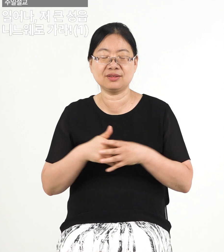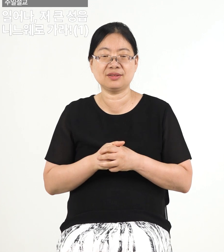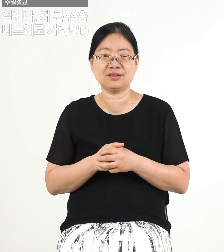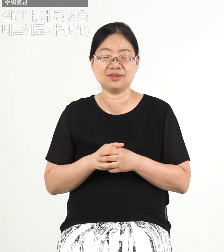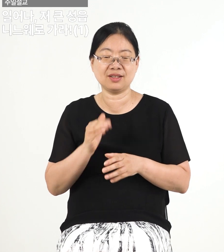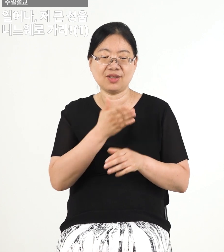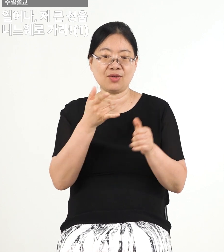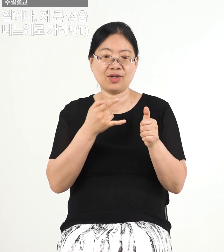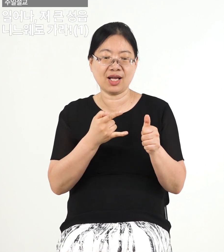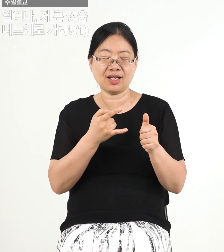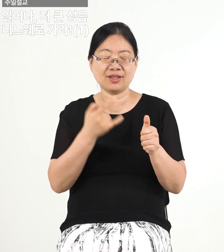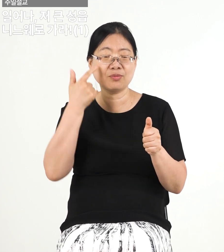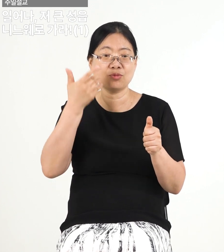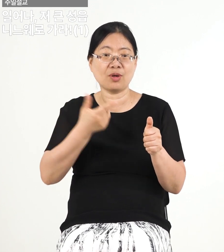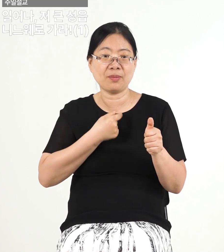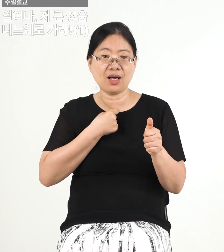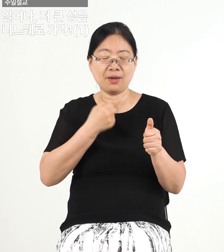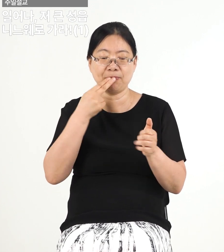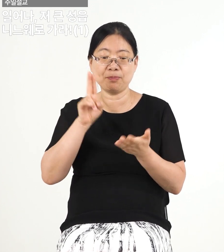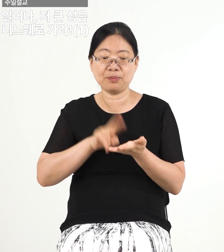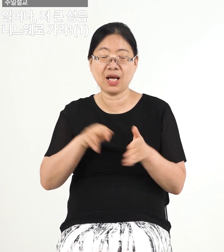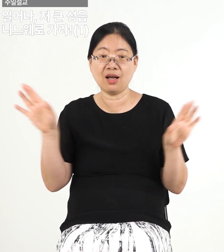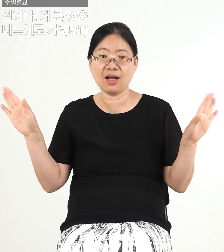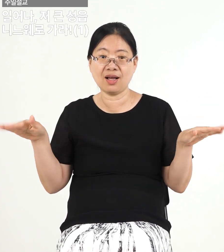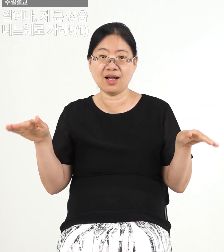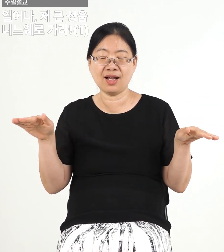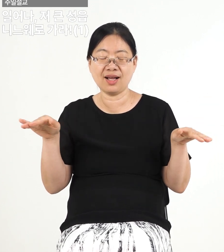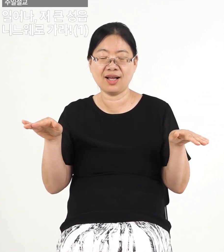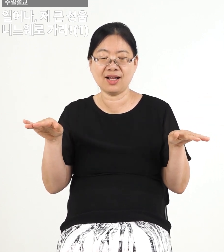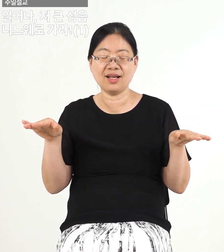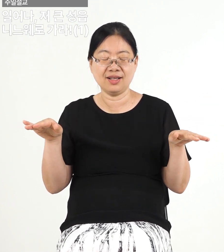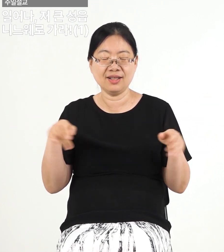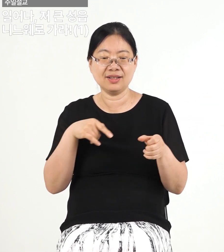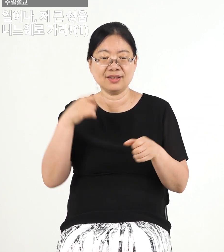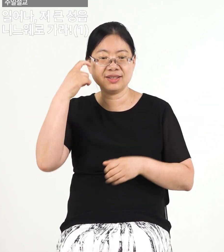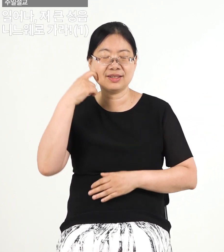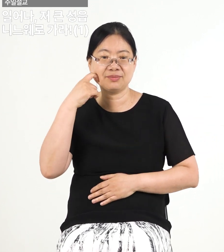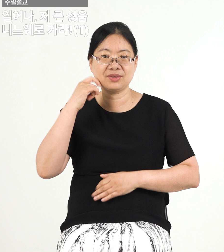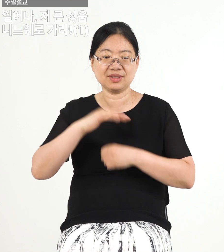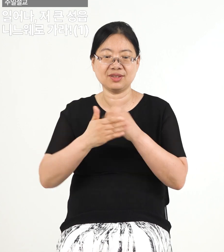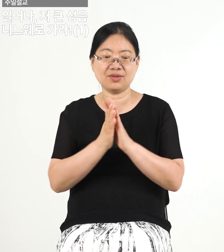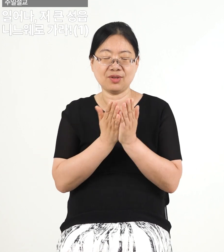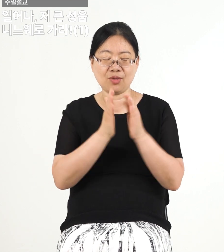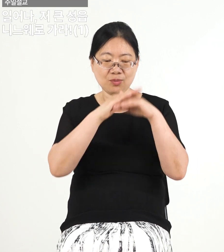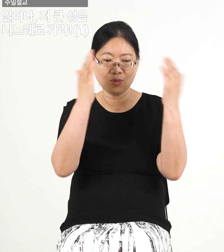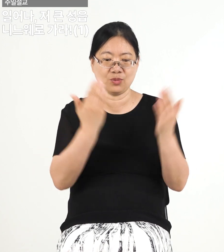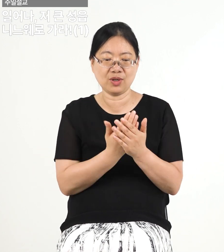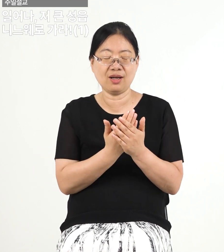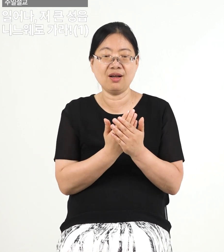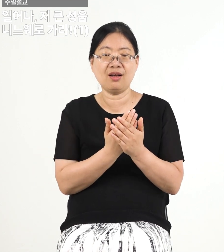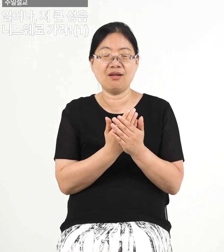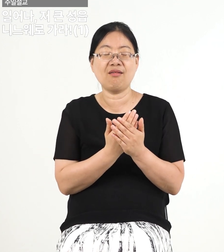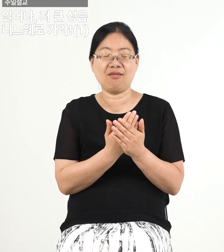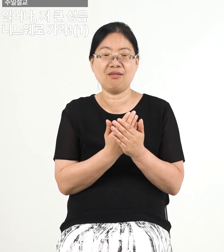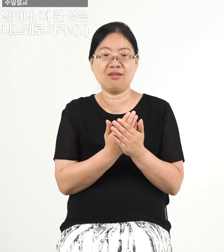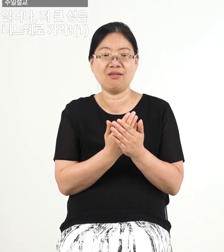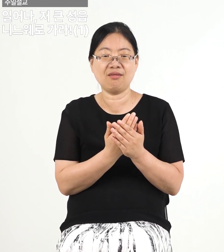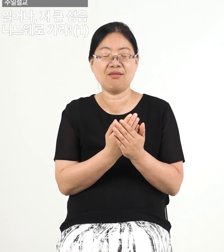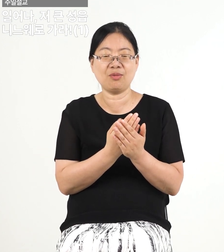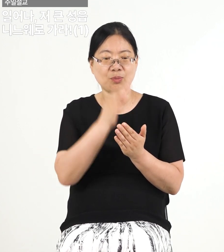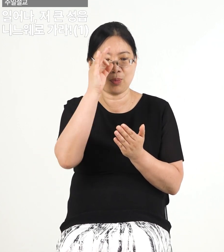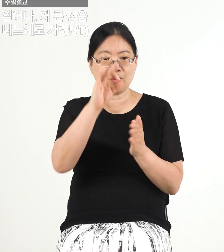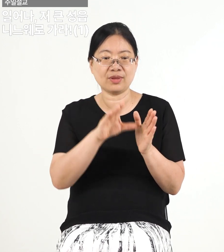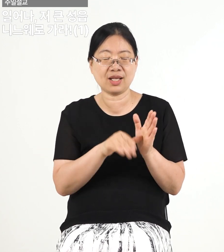여러분들에게 한번 여쭤볼게요. 비둘기라는 이미지는 성경 전체에서 여러분들의 각인된